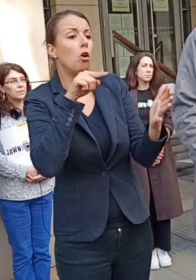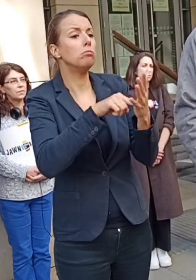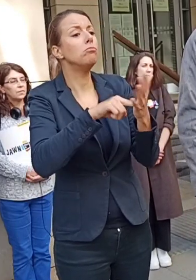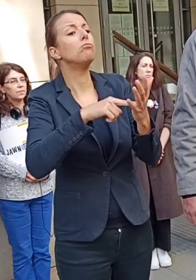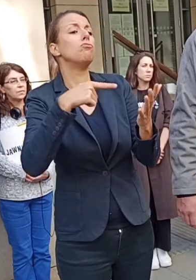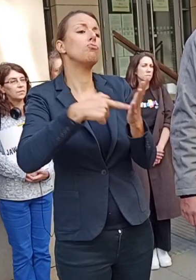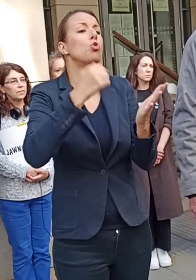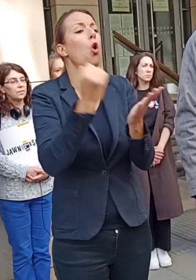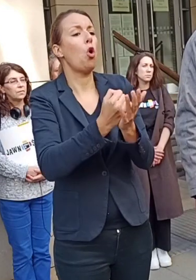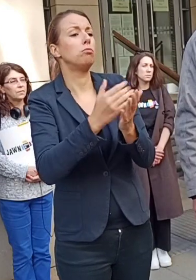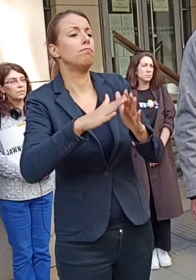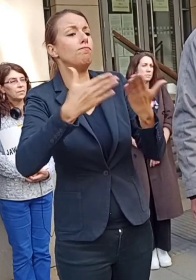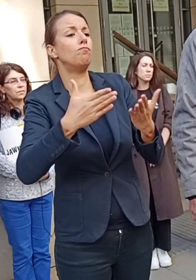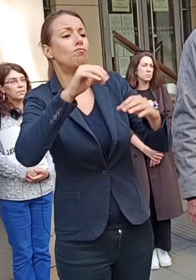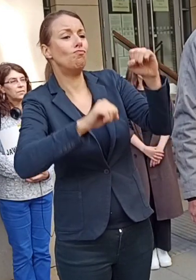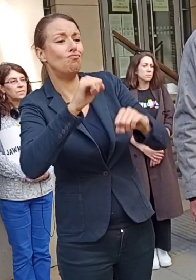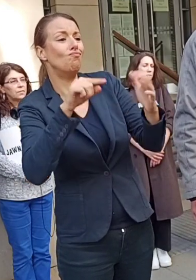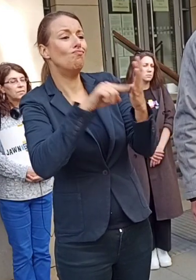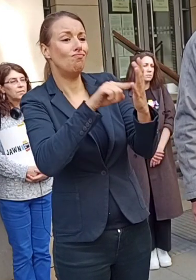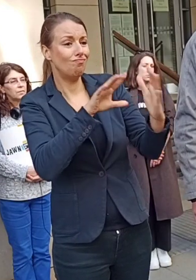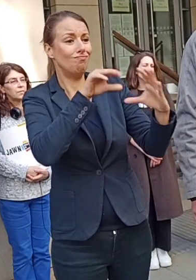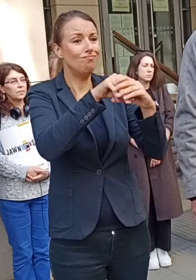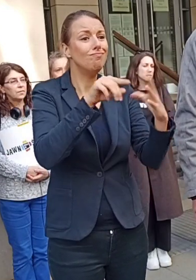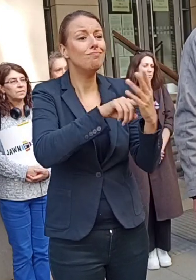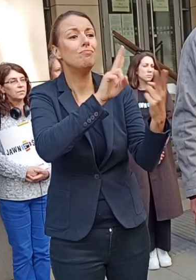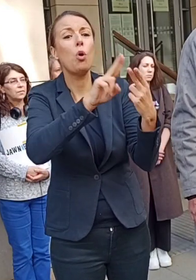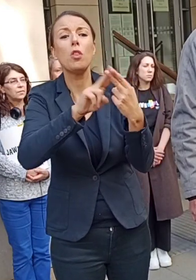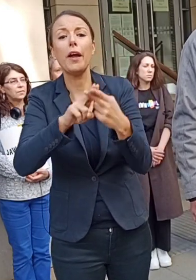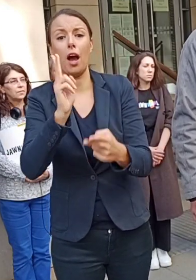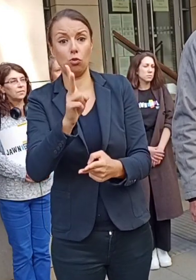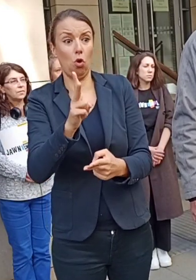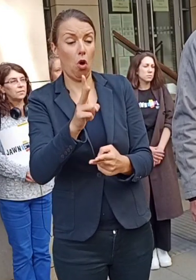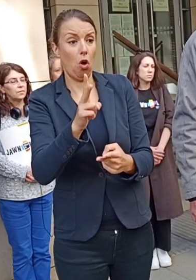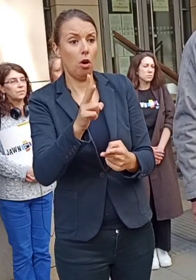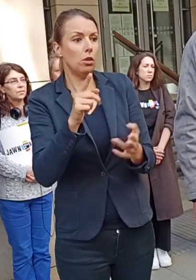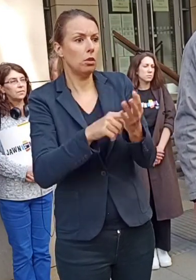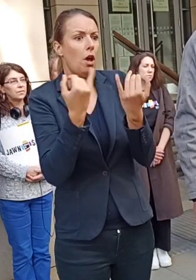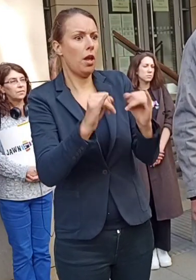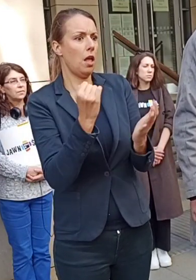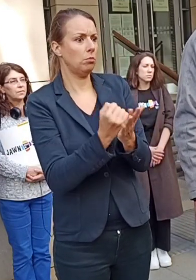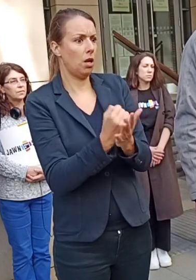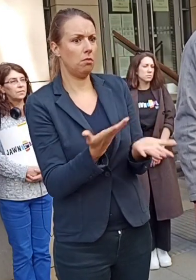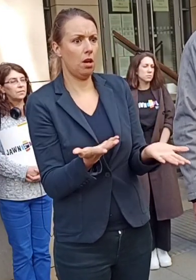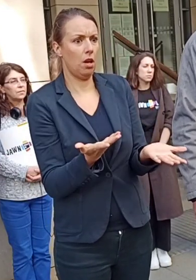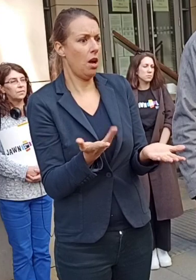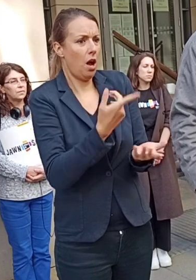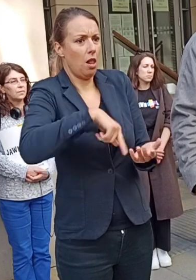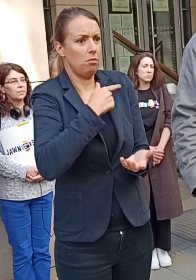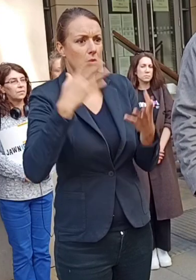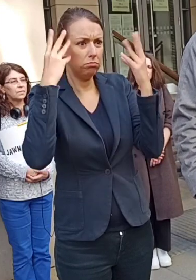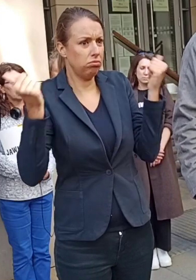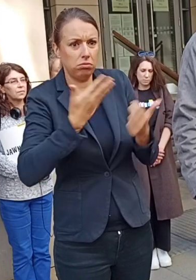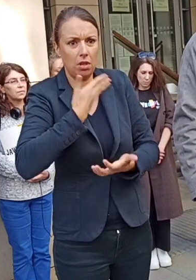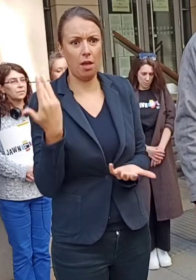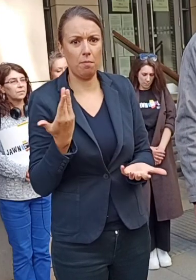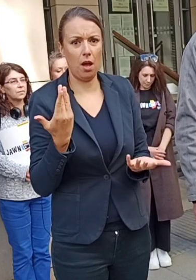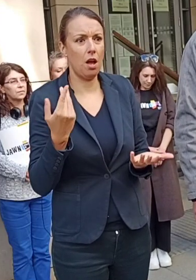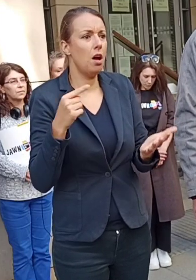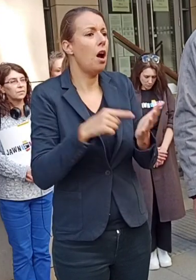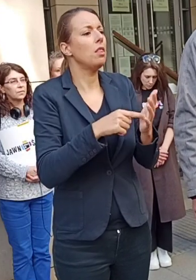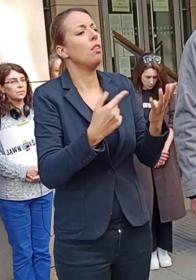że możemy prowadzić na temat debatę, ewentualnie taką kwestię, że to może nie są spotkania, które powinny się odbywać. A z bezpieczeństwem tego